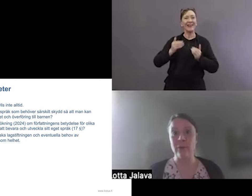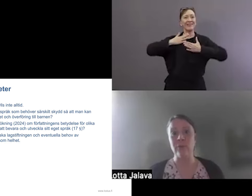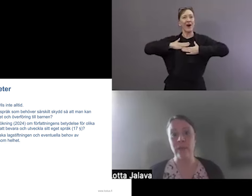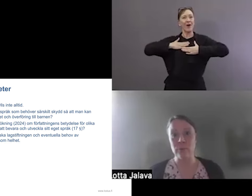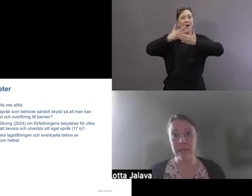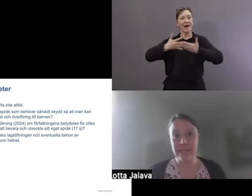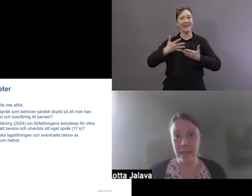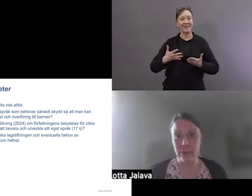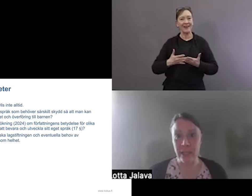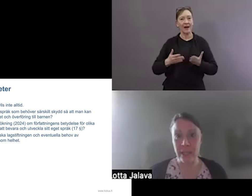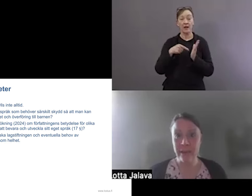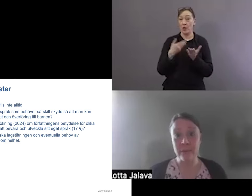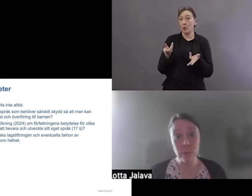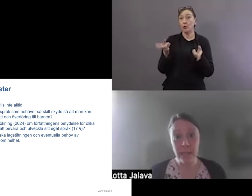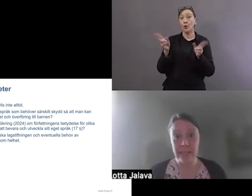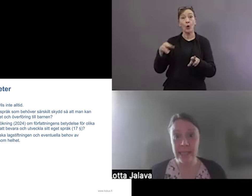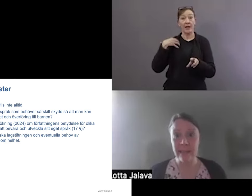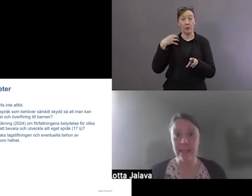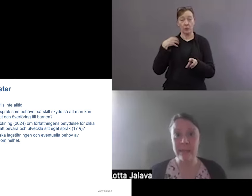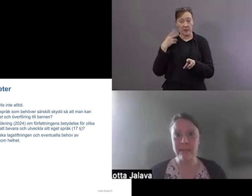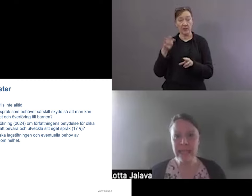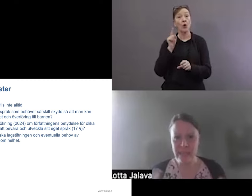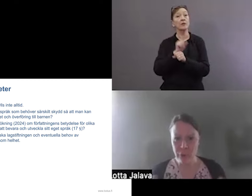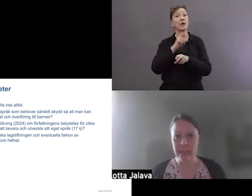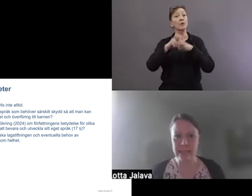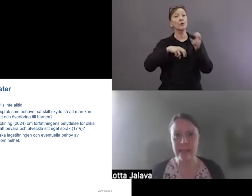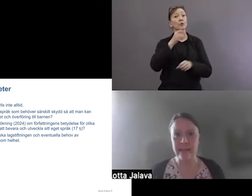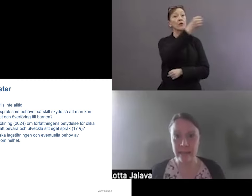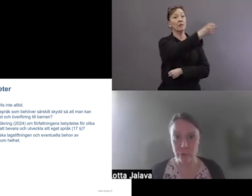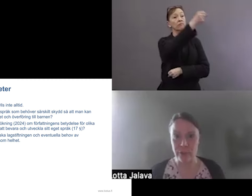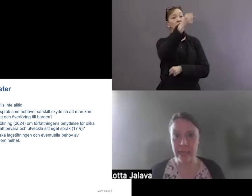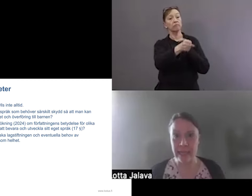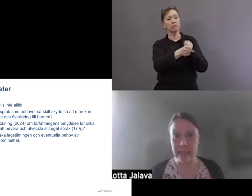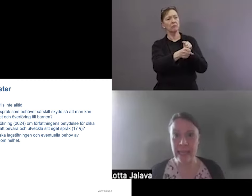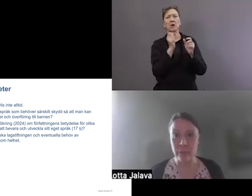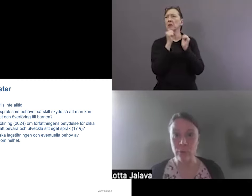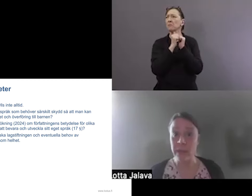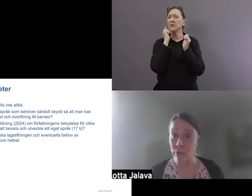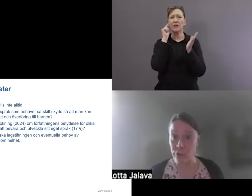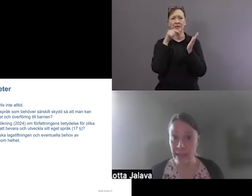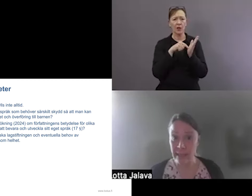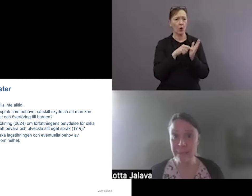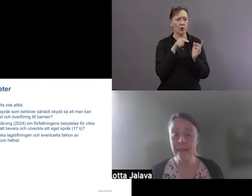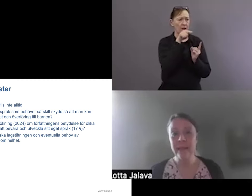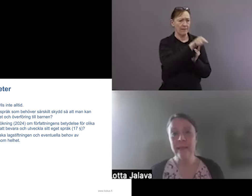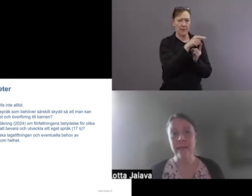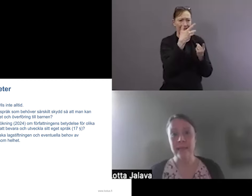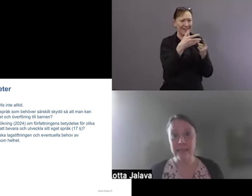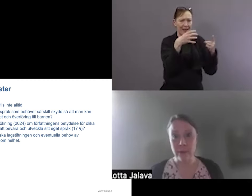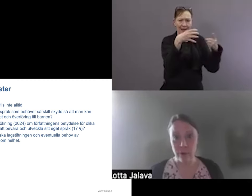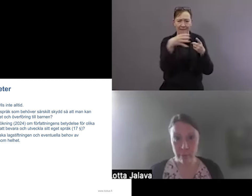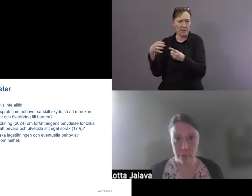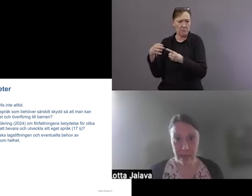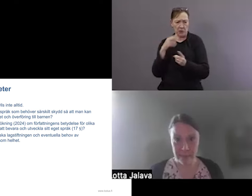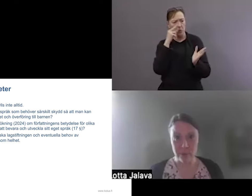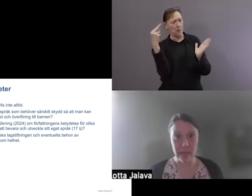hetkellä siellä on oikeusministeriön tilaama tutkija selvittämässä, että mitä se oikeastaan tarkoittaa eri kieliryhmien osalta. Ja